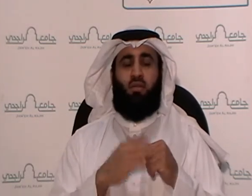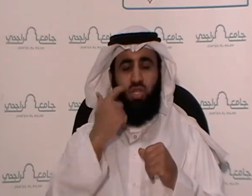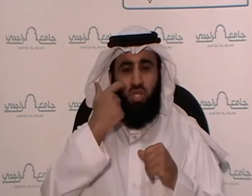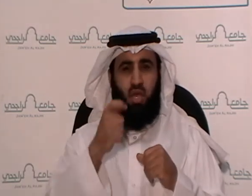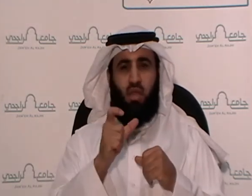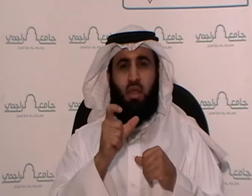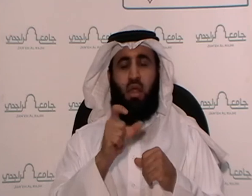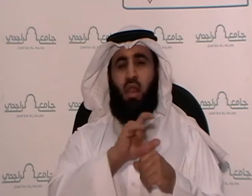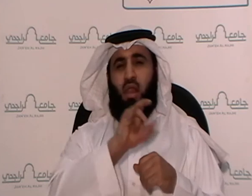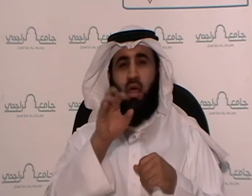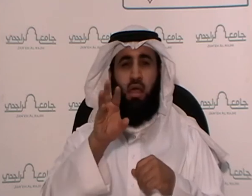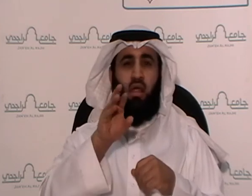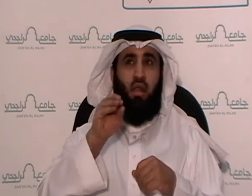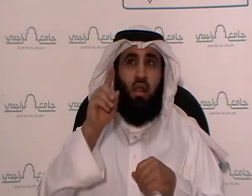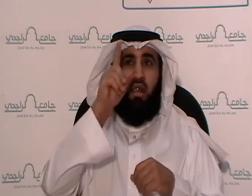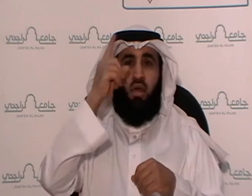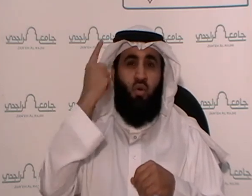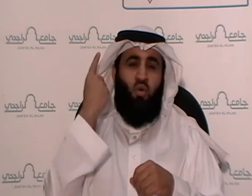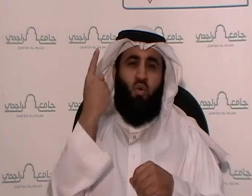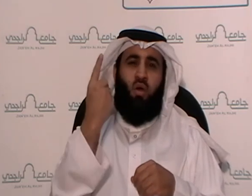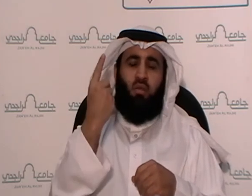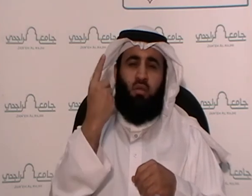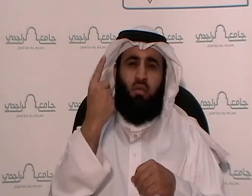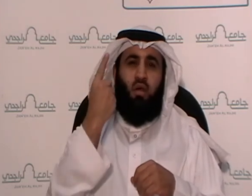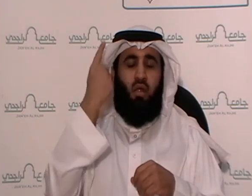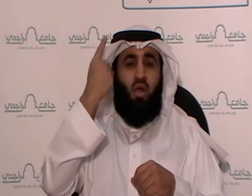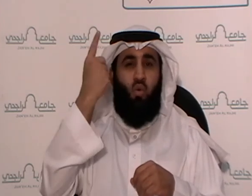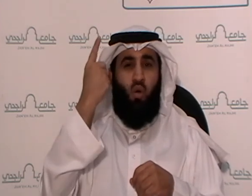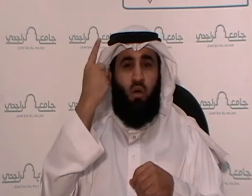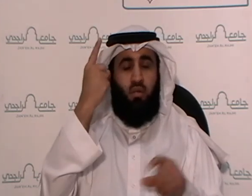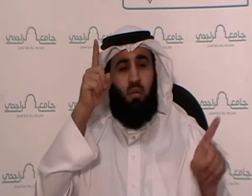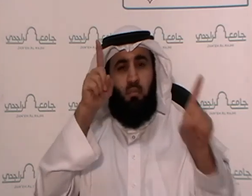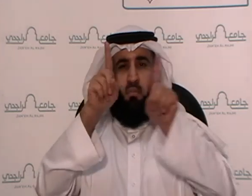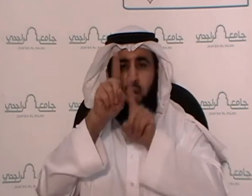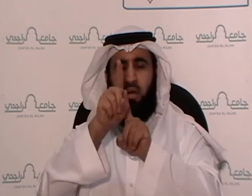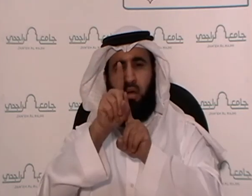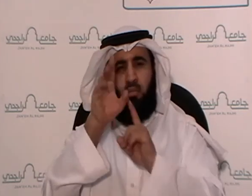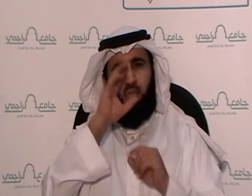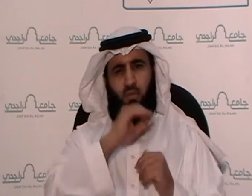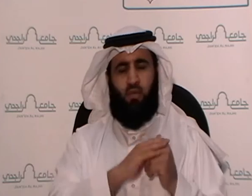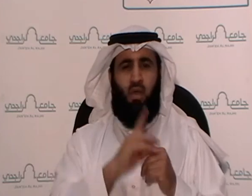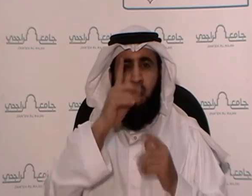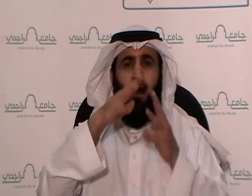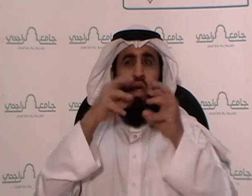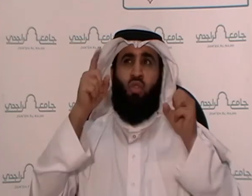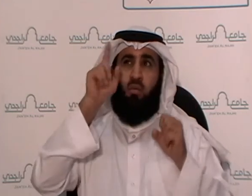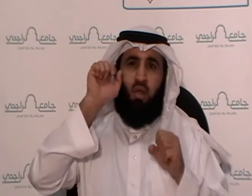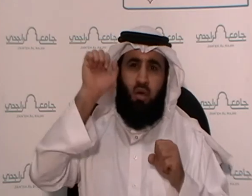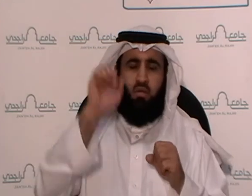لا إله إلا الله وحده لا شريك له تعظيما لشانه، وأشهد